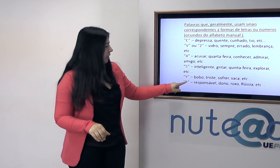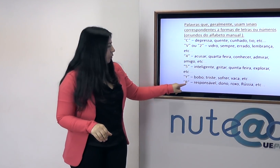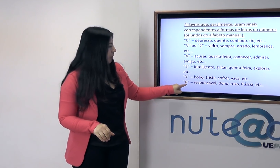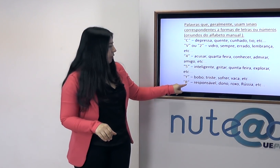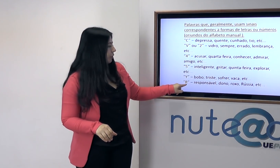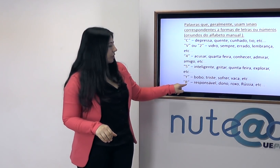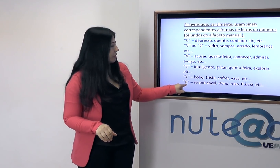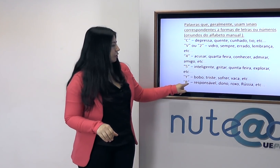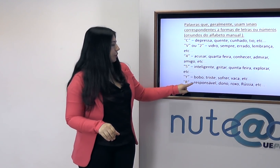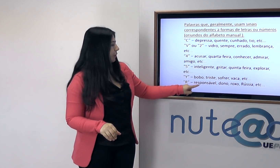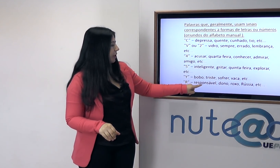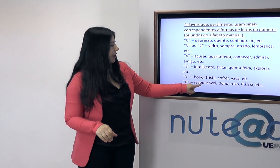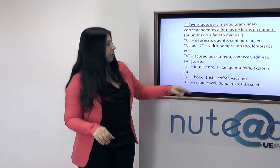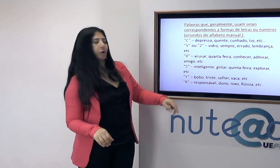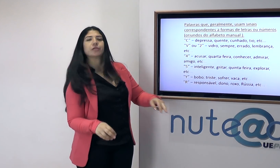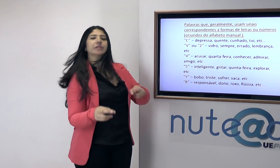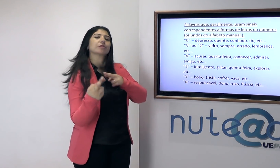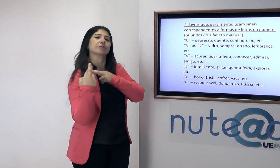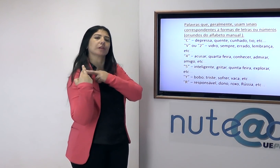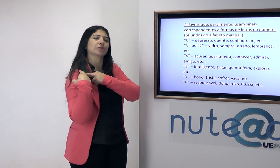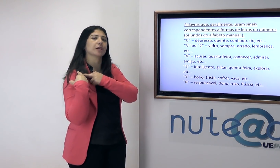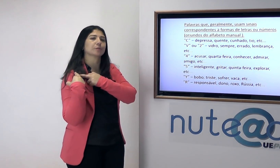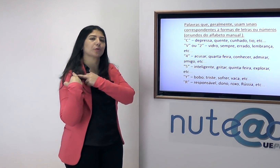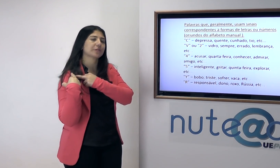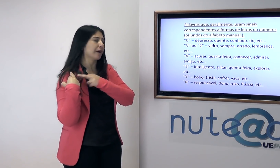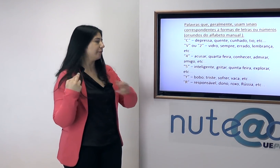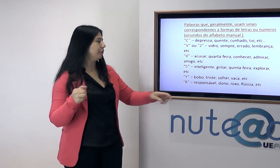Com a configuração de mão em R, eu posso fazer o sinal de responsável,